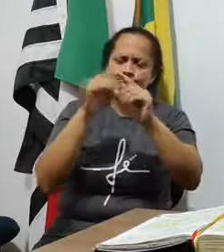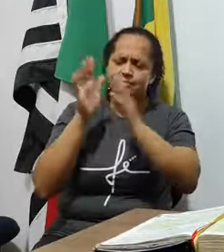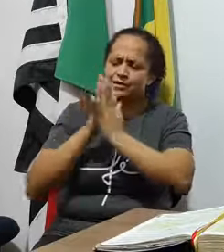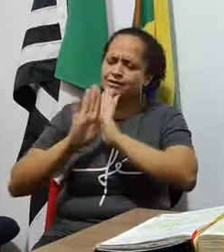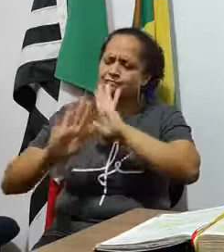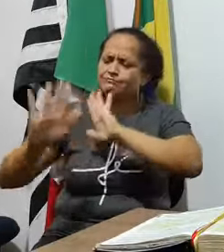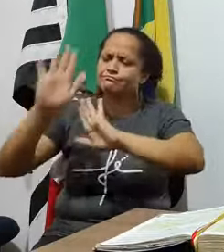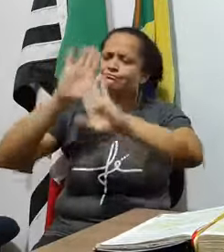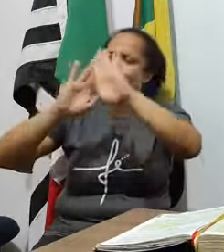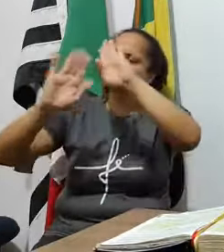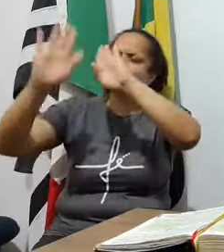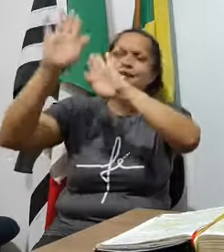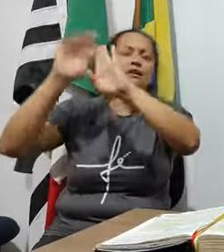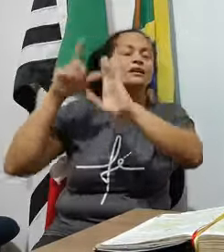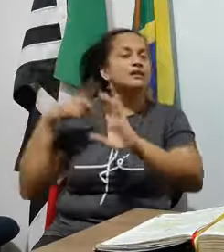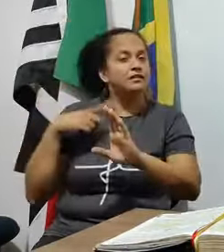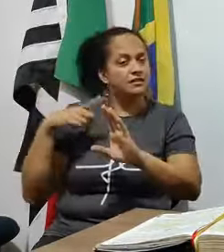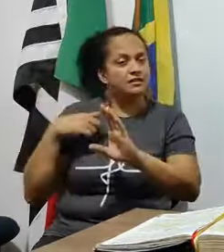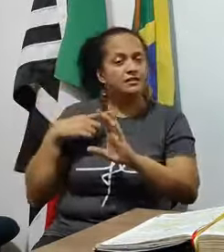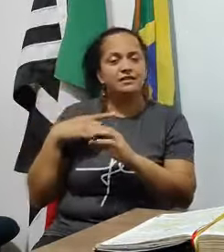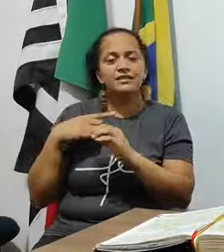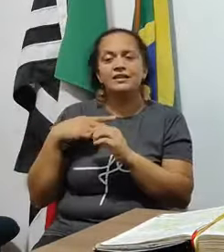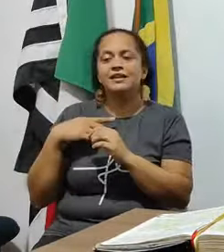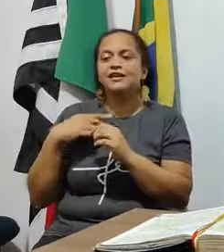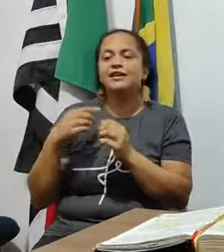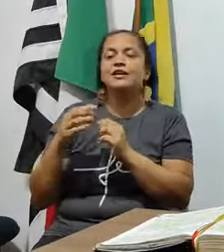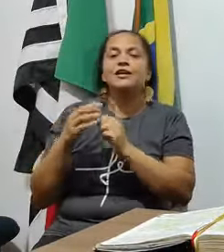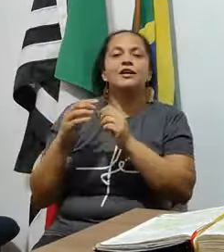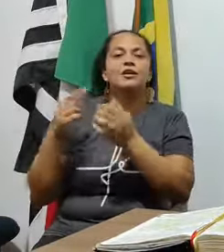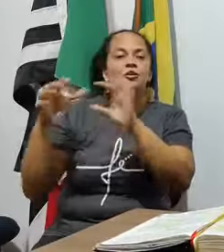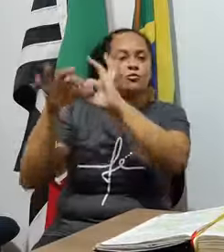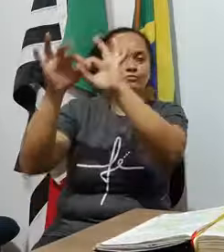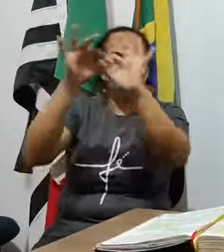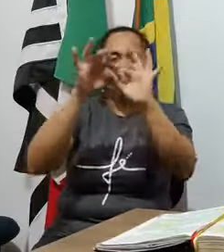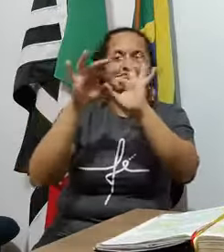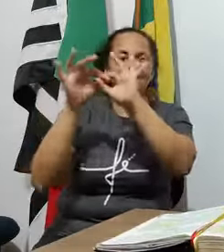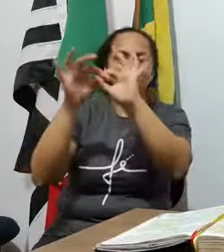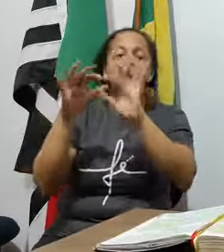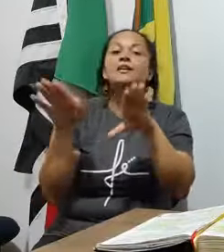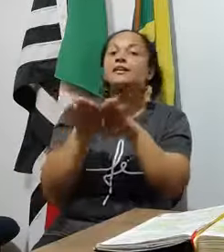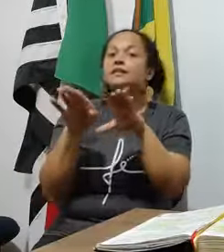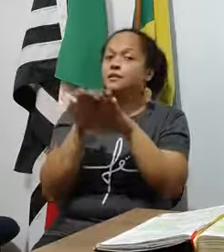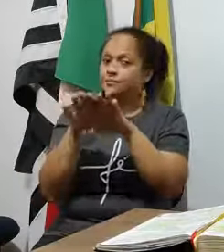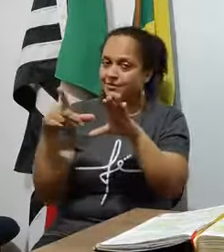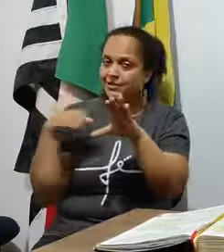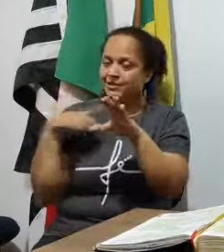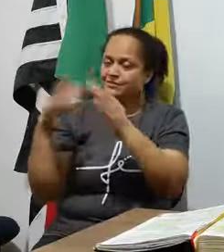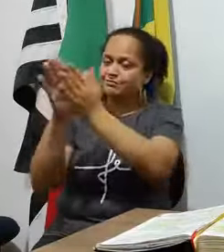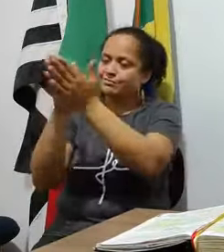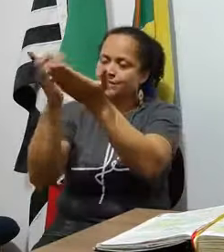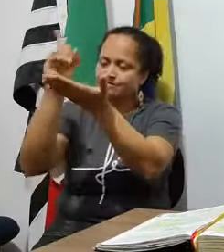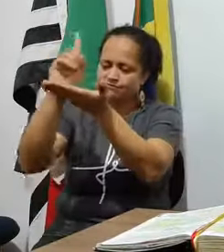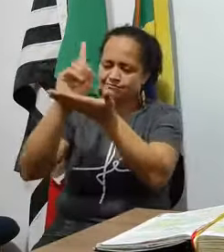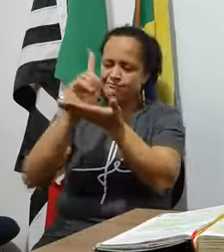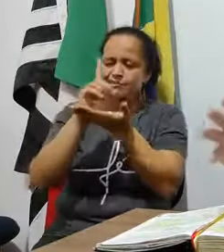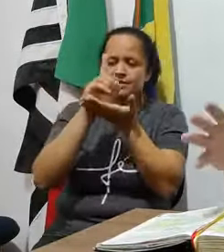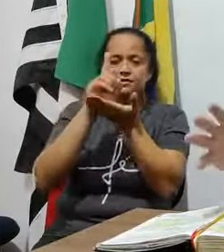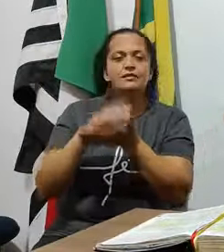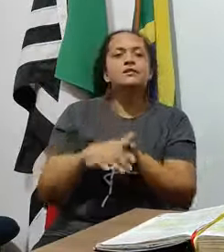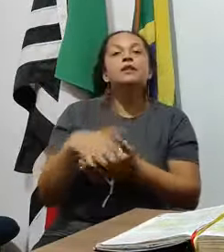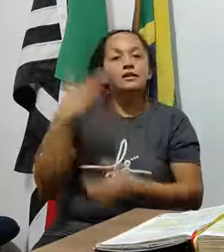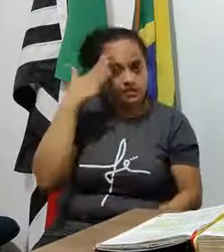termos comunhão uns com os outros e receber a palavra. Lógico que a gente está usando todo